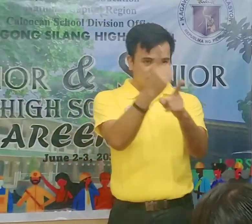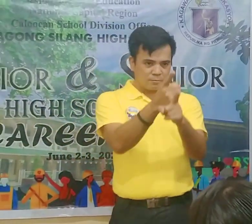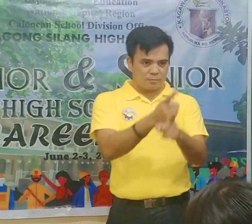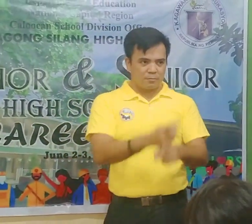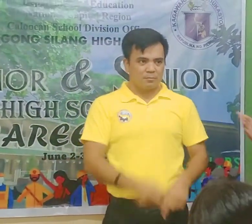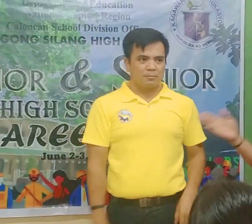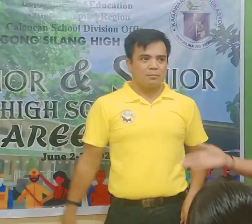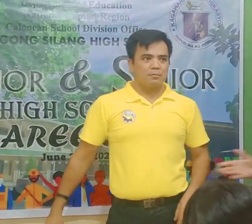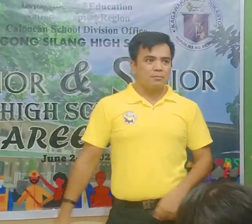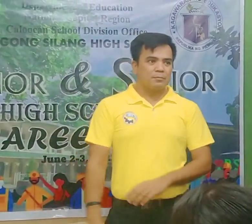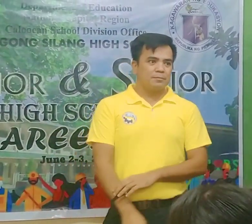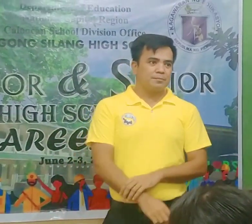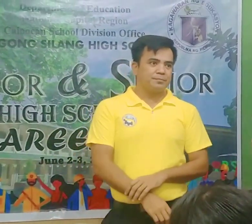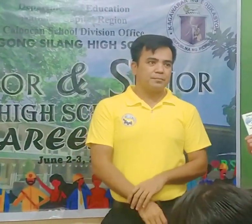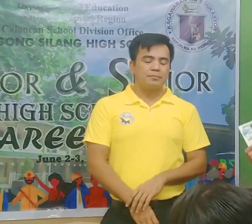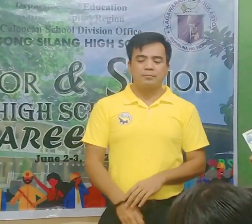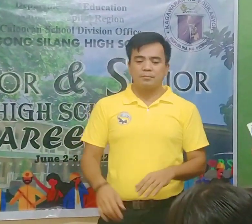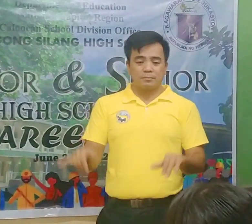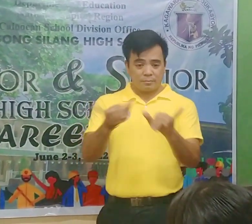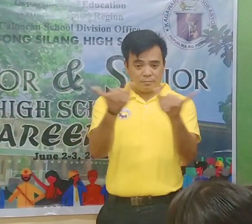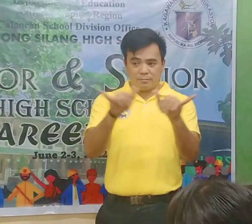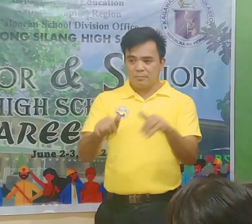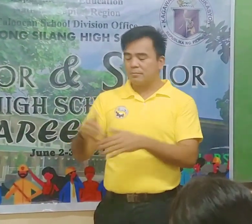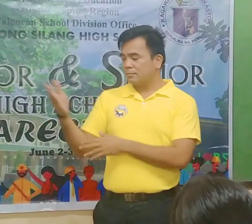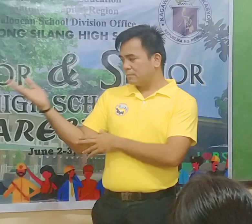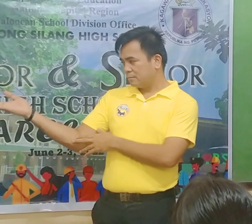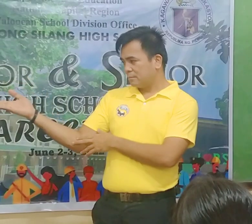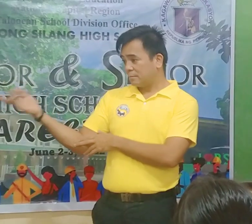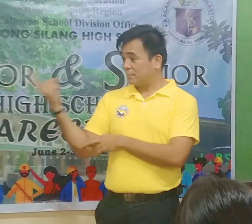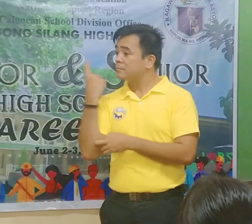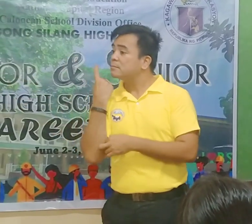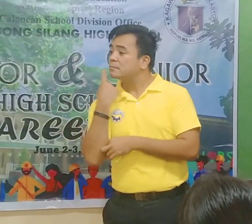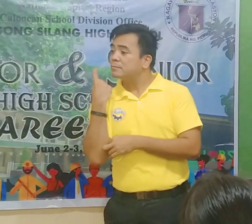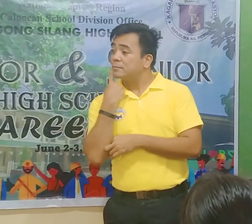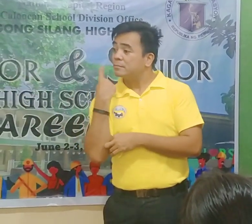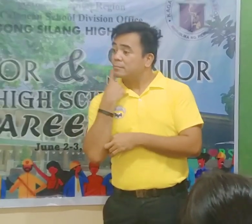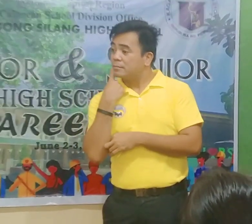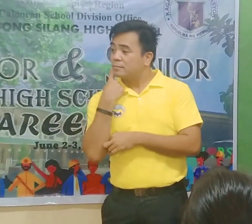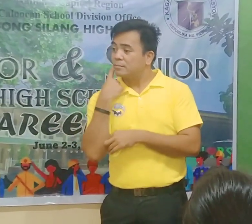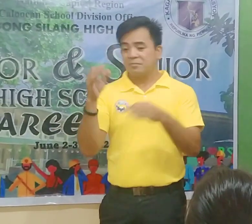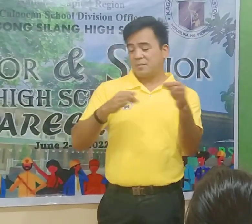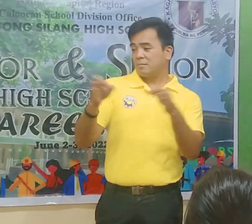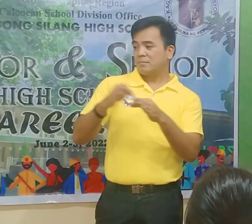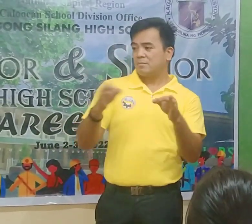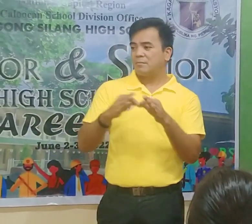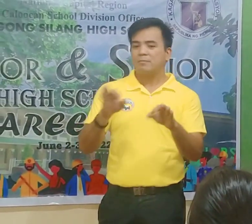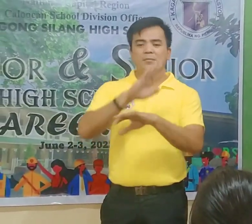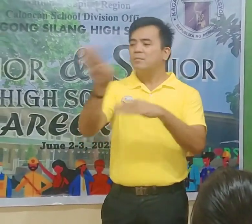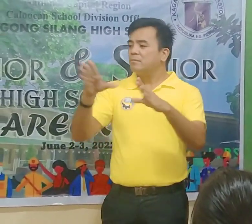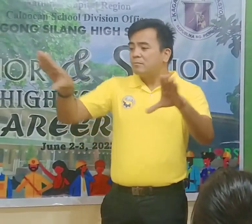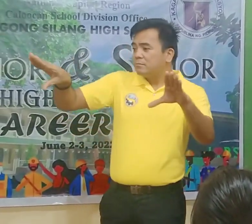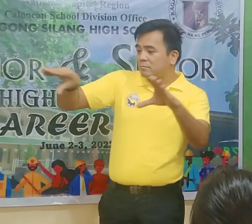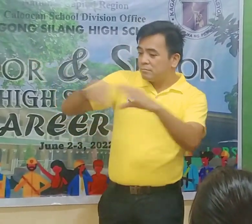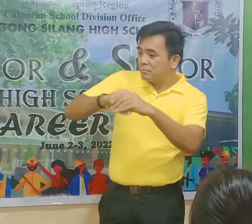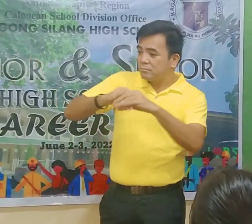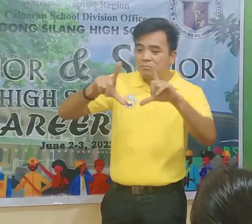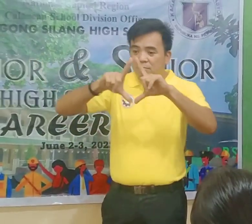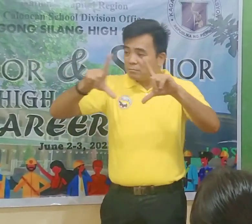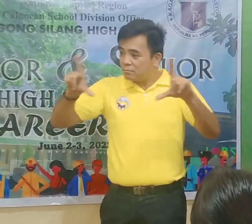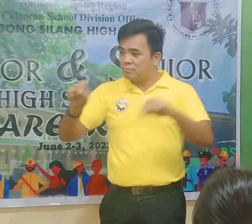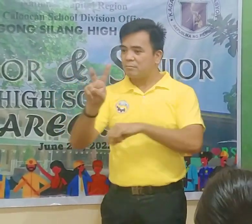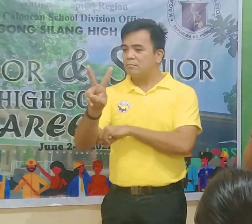ni Sir Norbert, lahat po, sakop na po ng voucher nyo, provided po ng Department